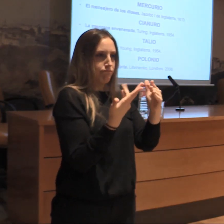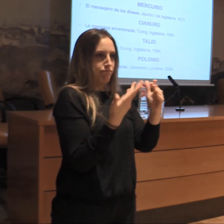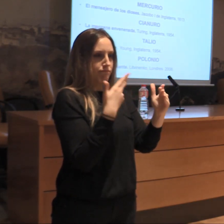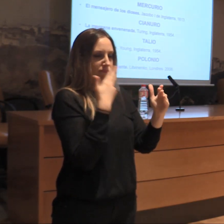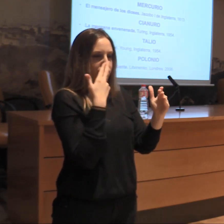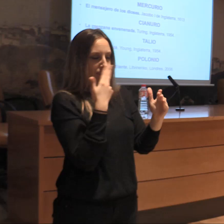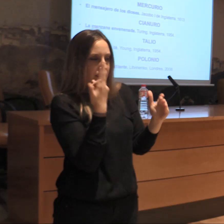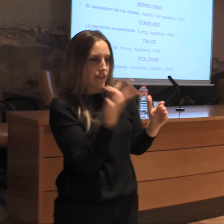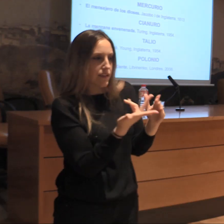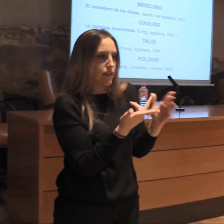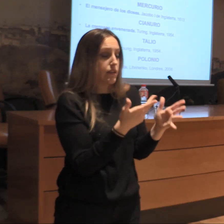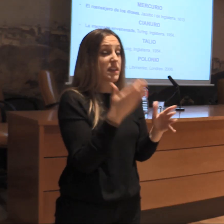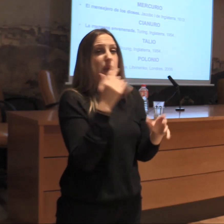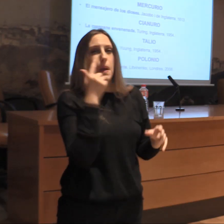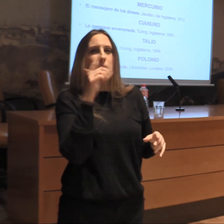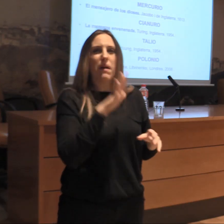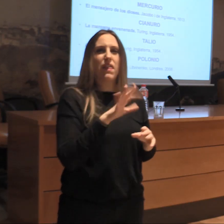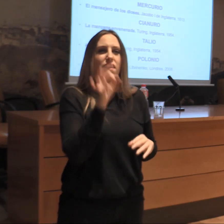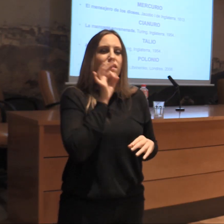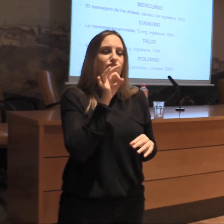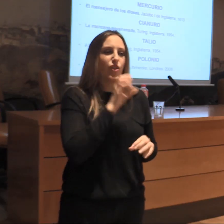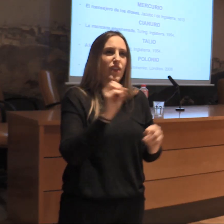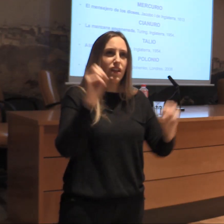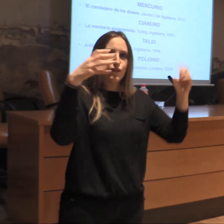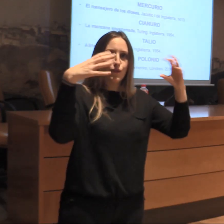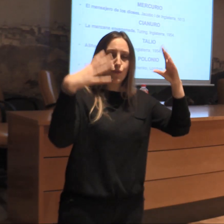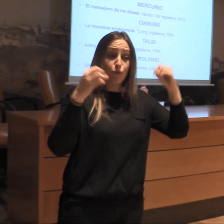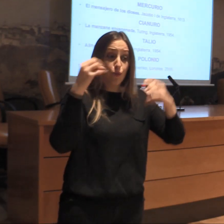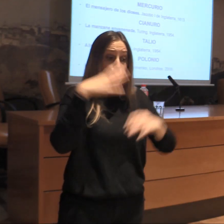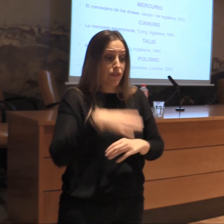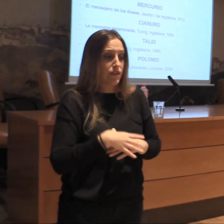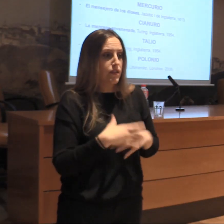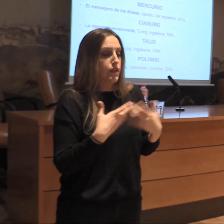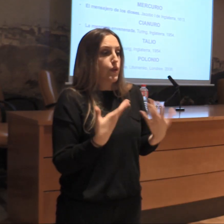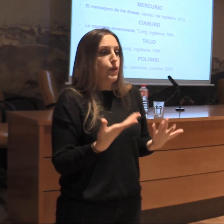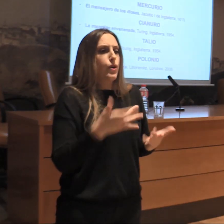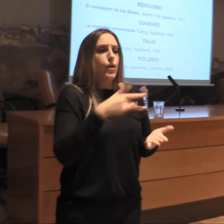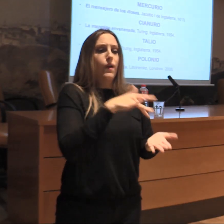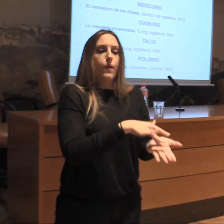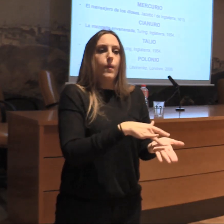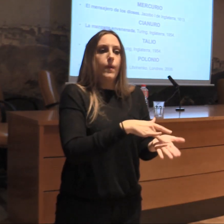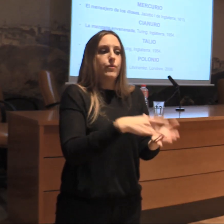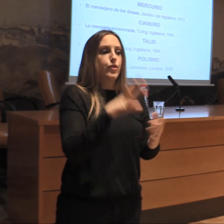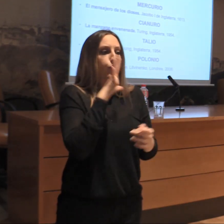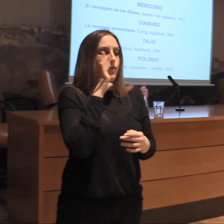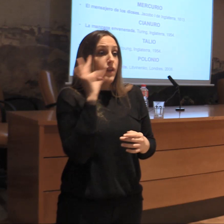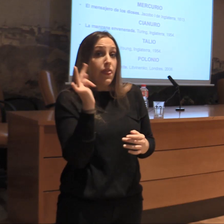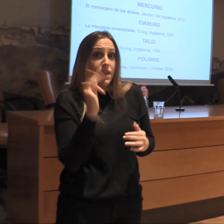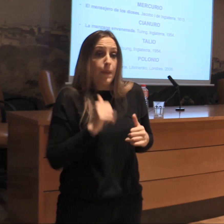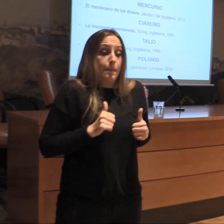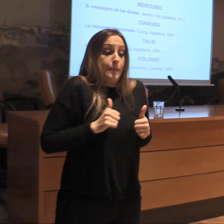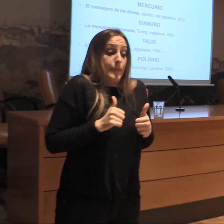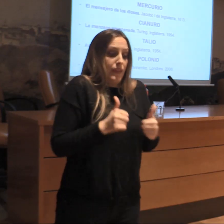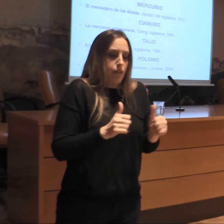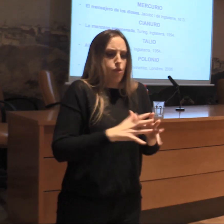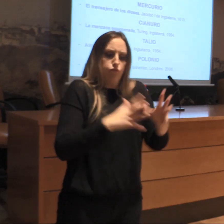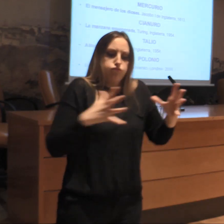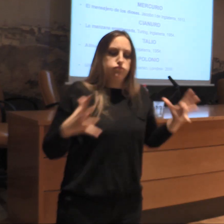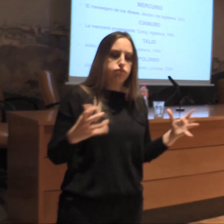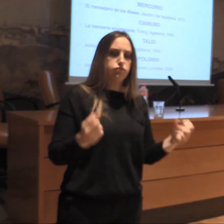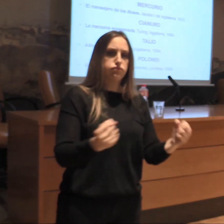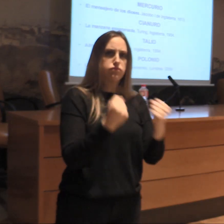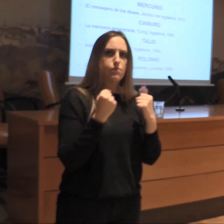siglo de las luces, cuando se estaban creando academias científicas, cuando Francia estaba comenzando a ser una gran